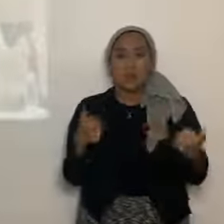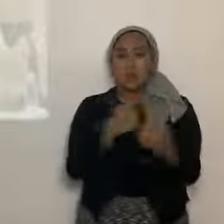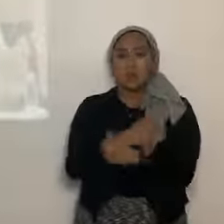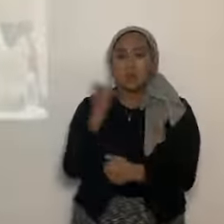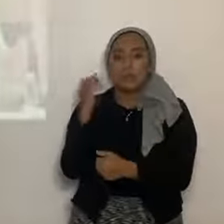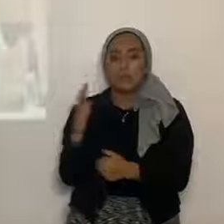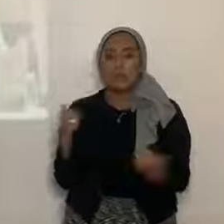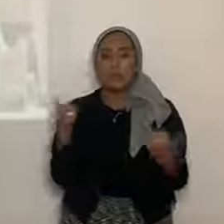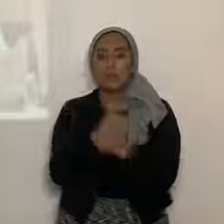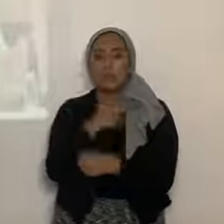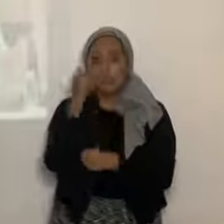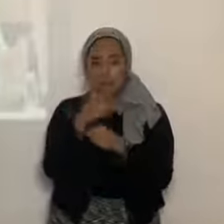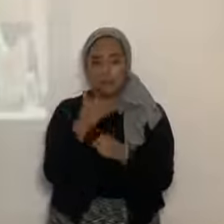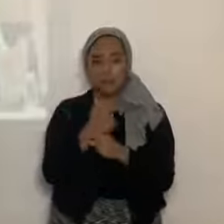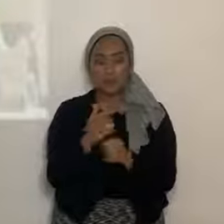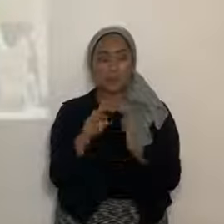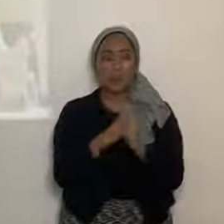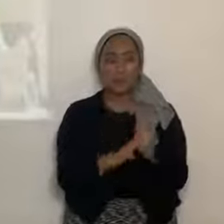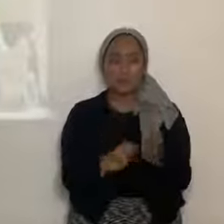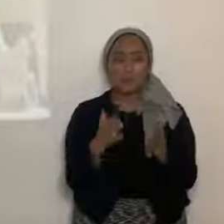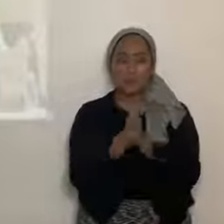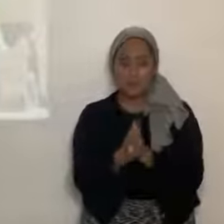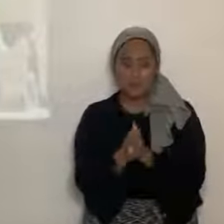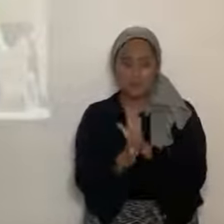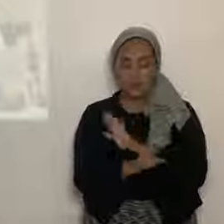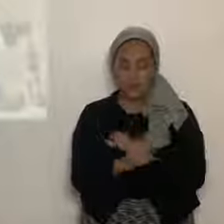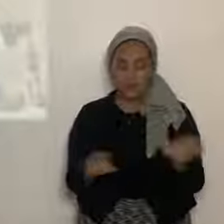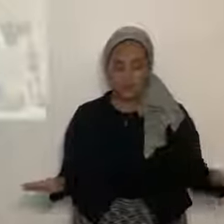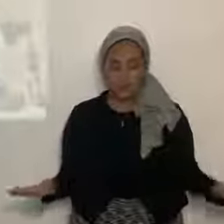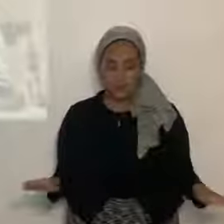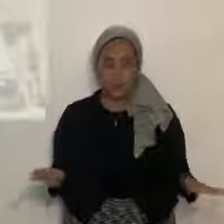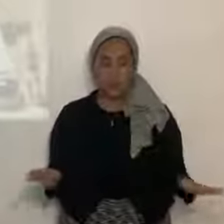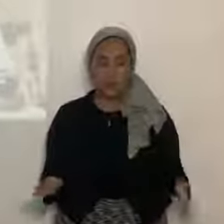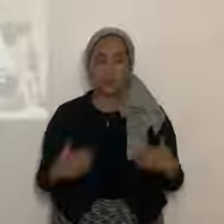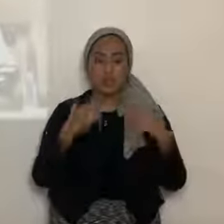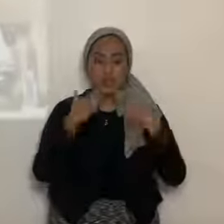amando a los hermanos. Deja tu Biblia, tus apuntes. Vamos a darle toda gabá al Eterno